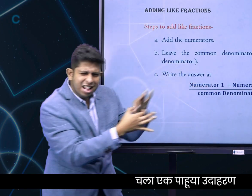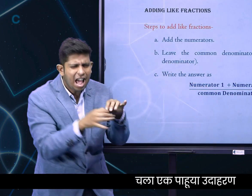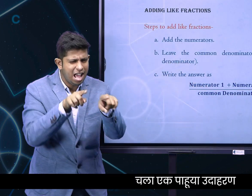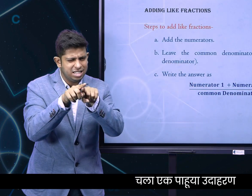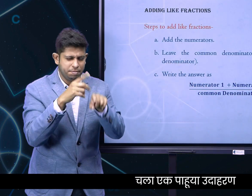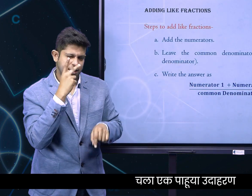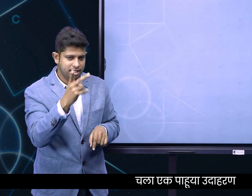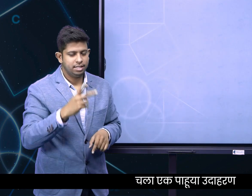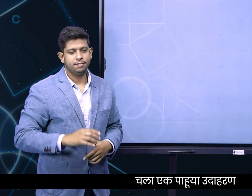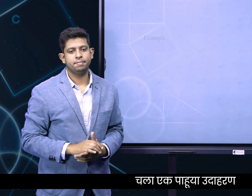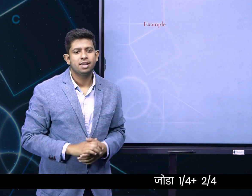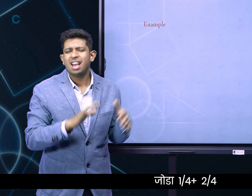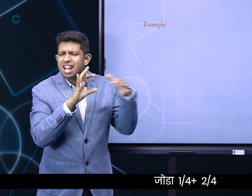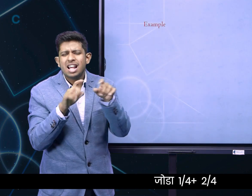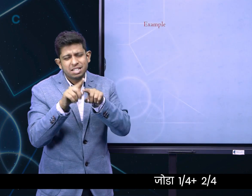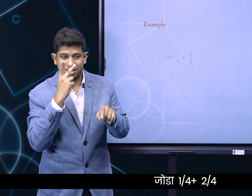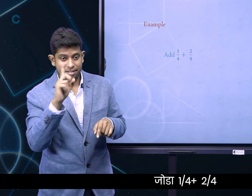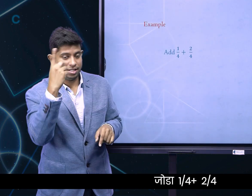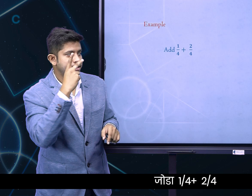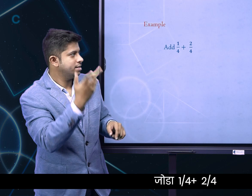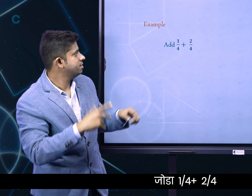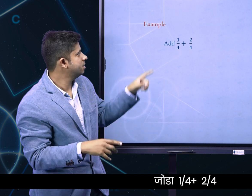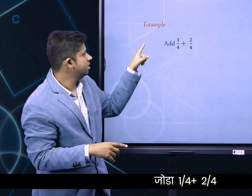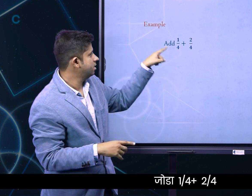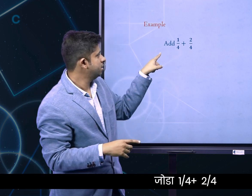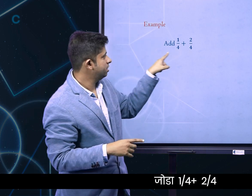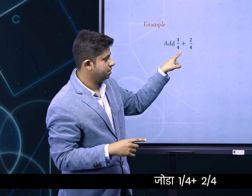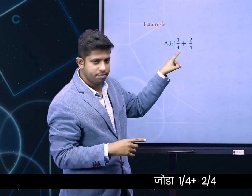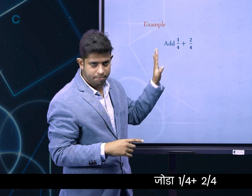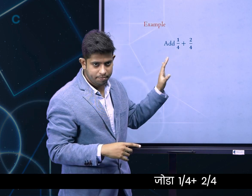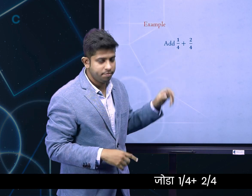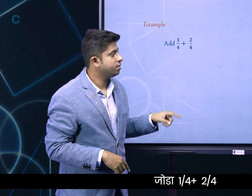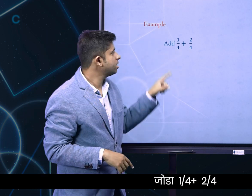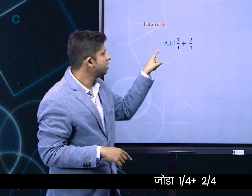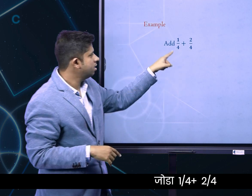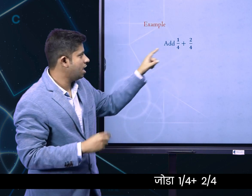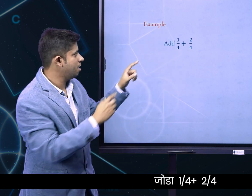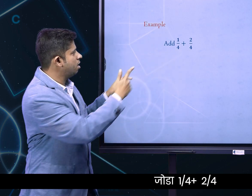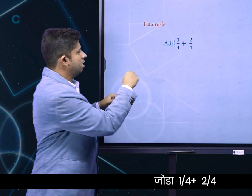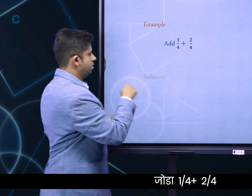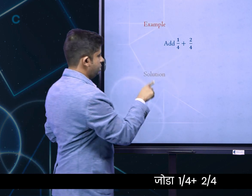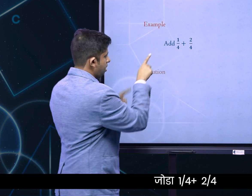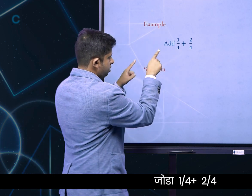चला एक उदाहरण पाहू. जोडा 1/4 अधिक 2/4.